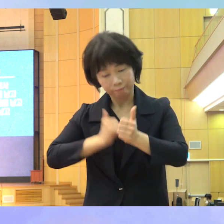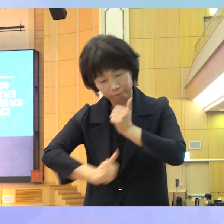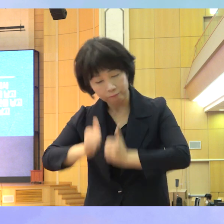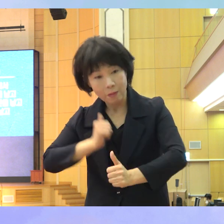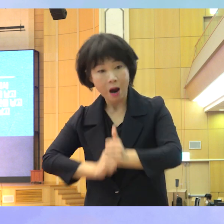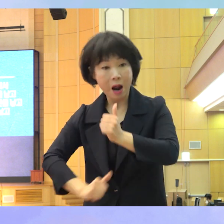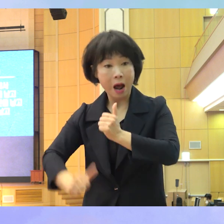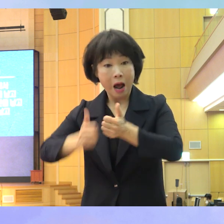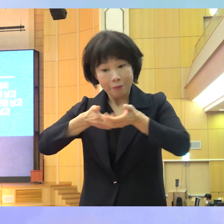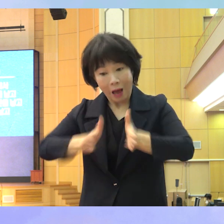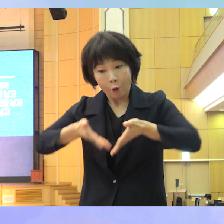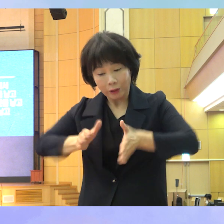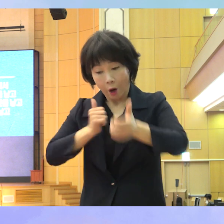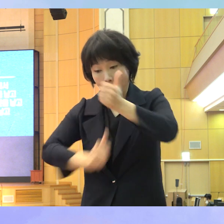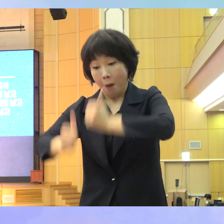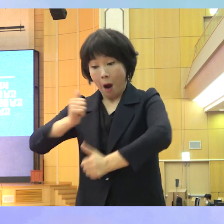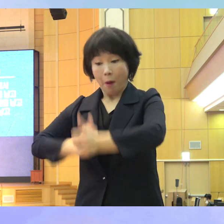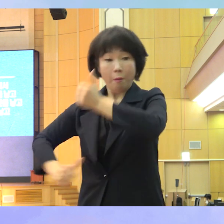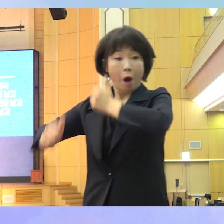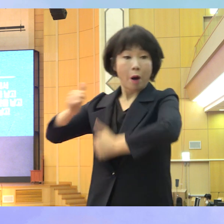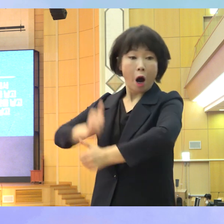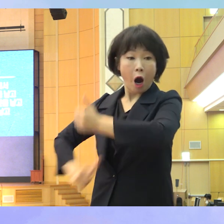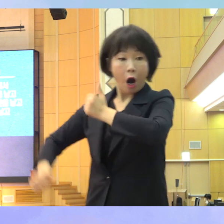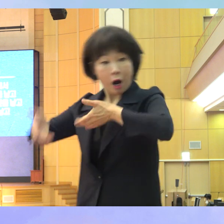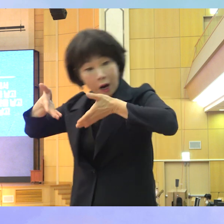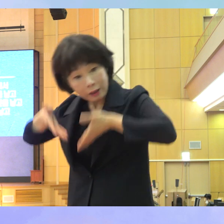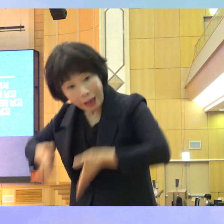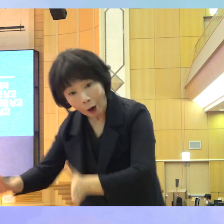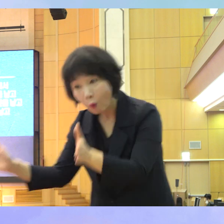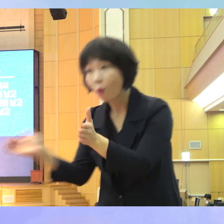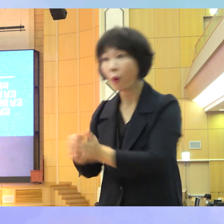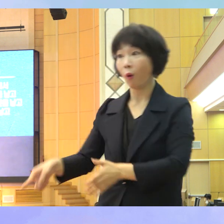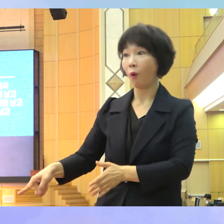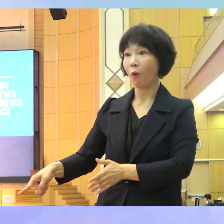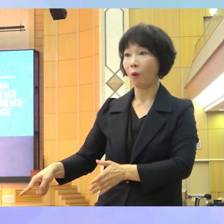베레스와 세레를 낳고 베레스는 헤스론을 낳고 헤스론은 람을 낳고,